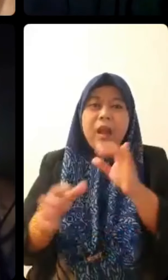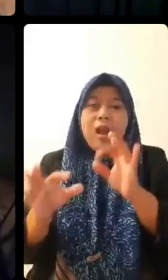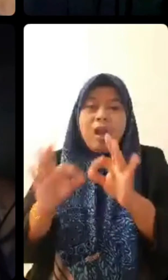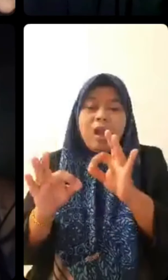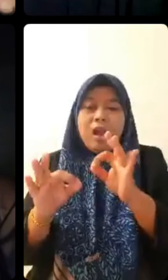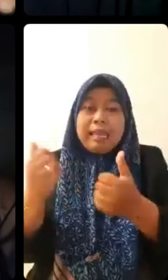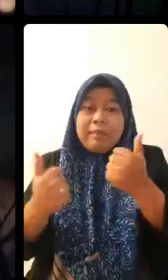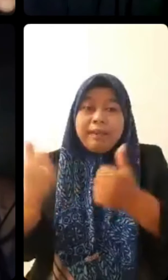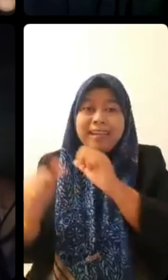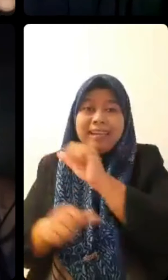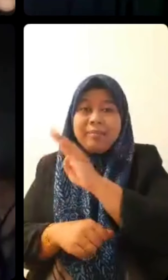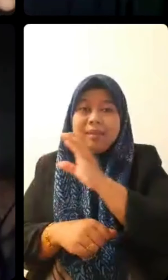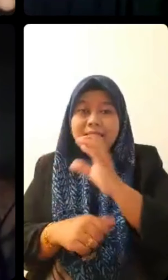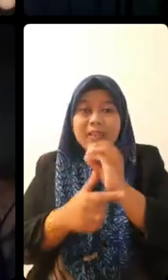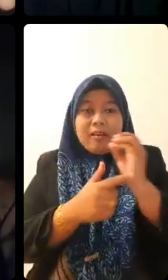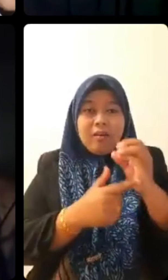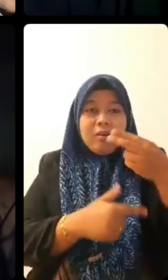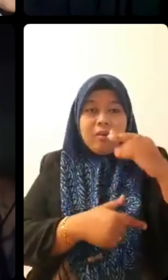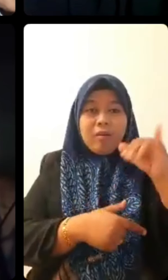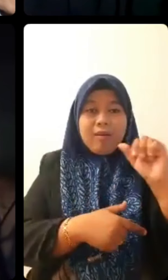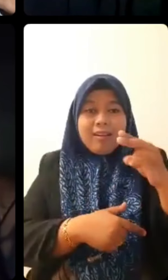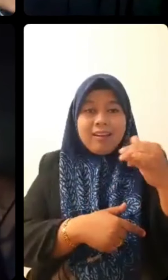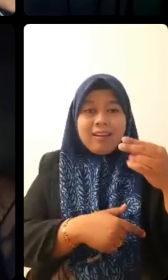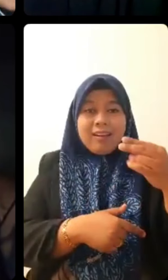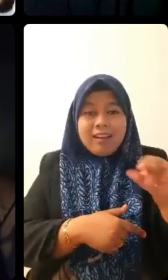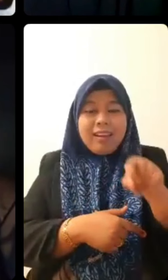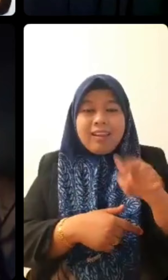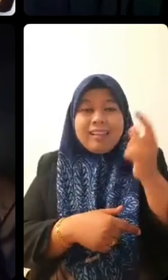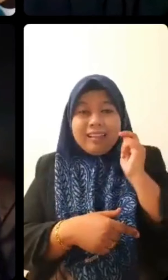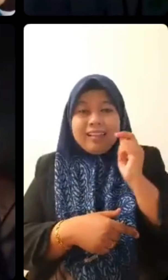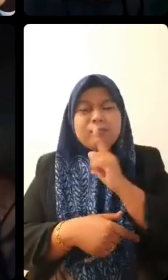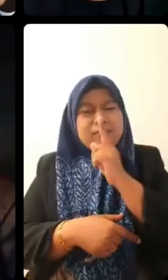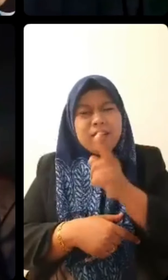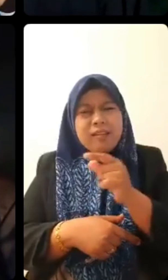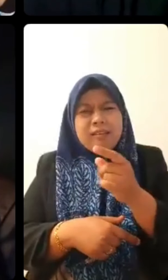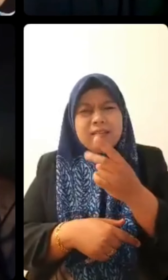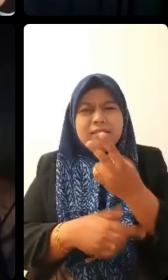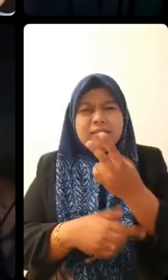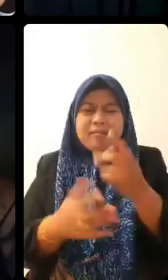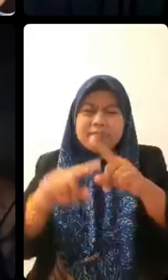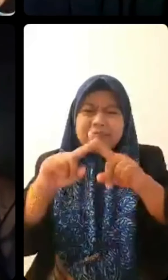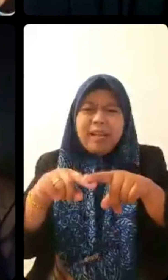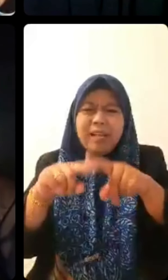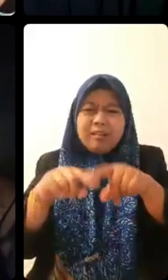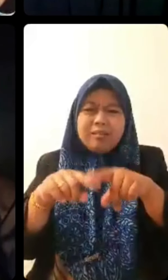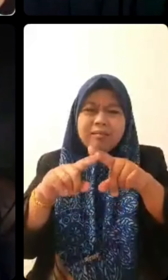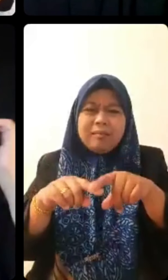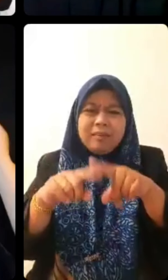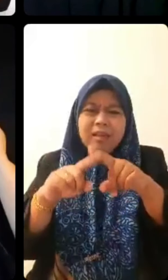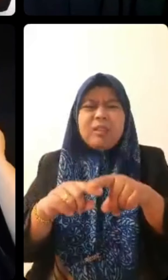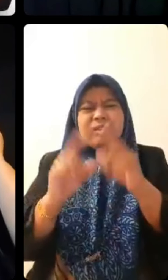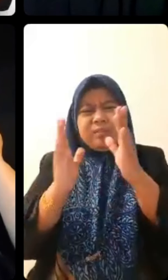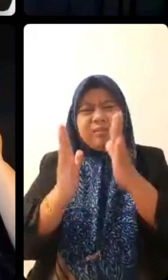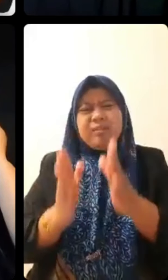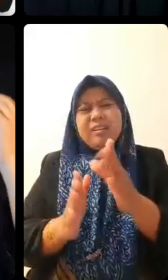kan? Betul tak sebutan saya? Ha, betul. Dia sebenarnya dan dia bergantung kepada orang tu sendiri sebenarnya. Dia